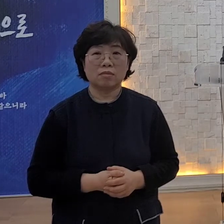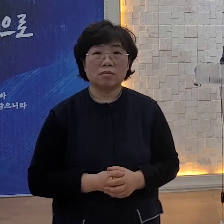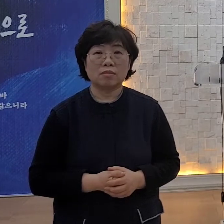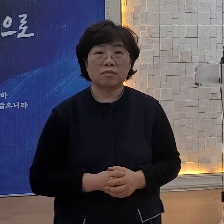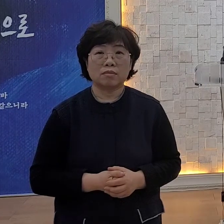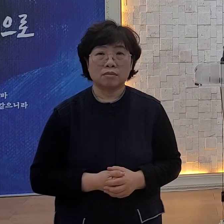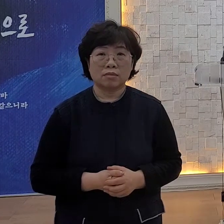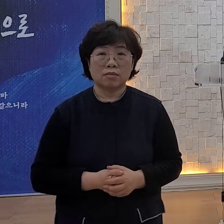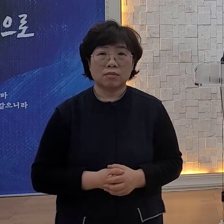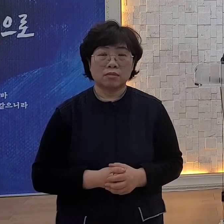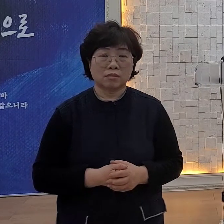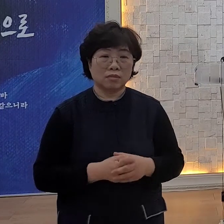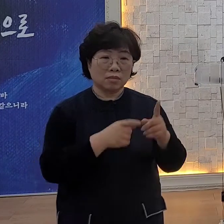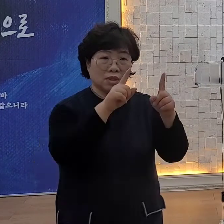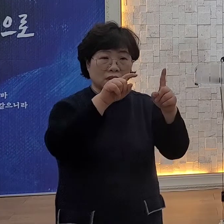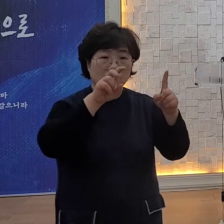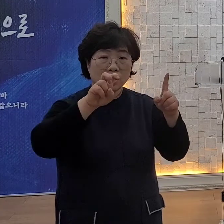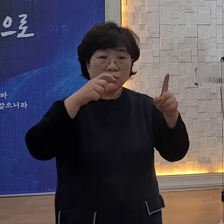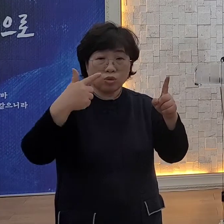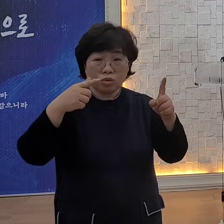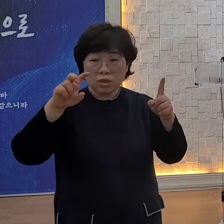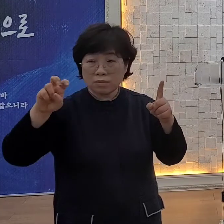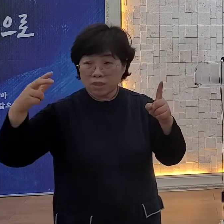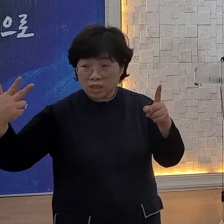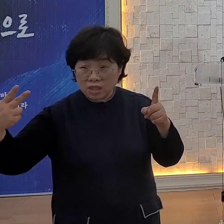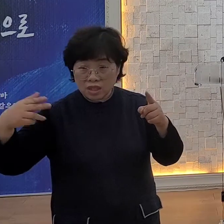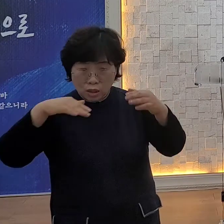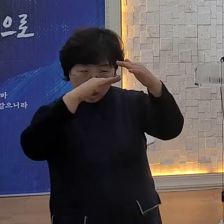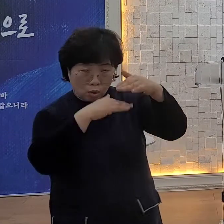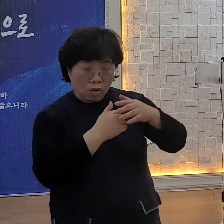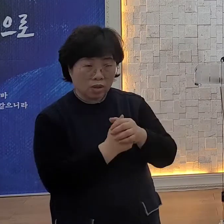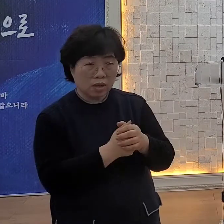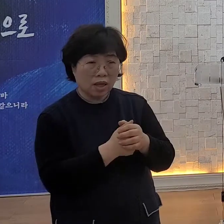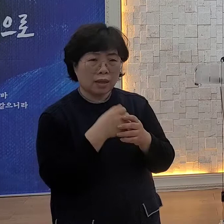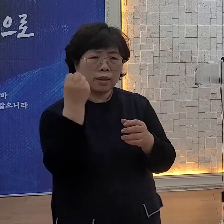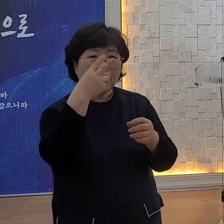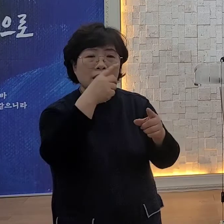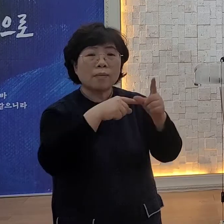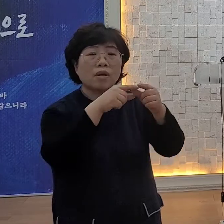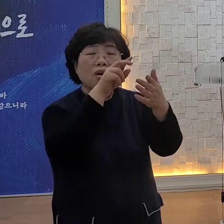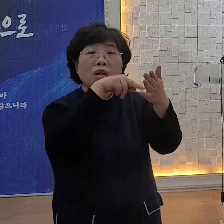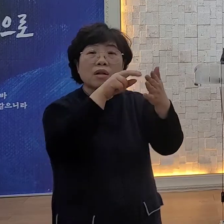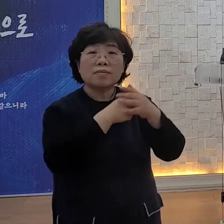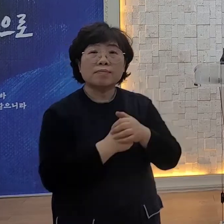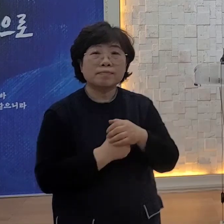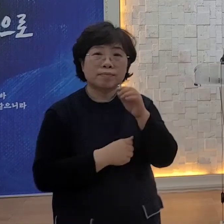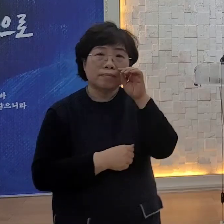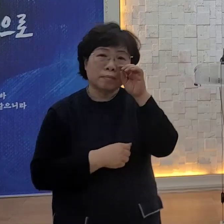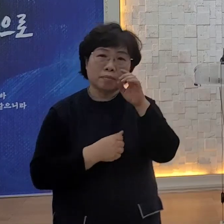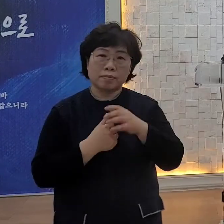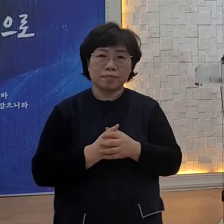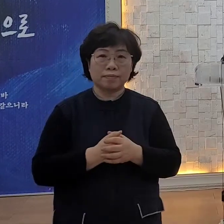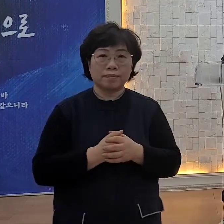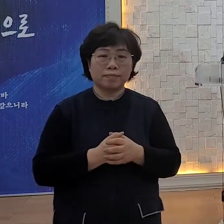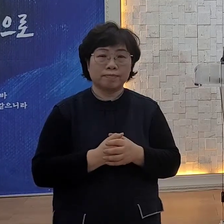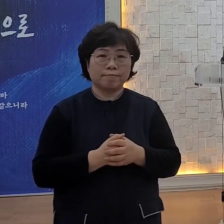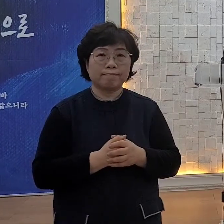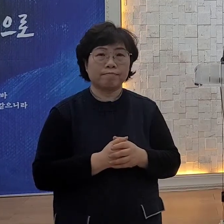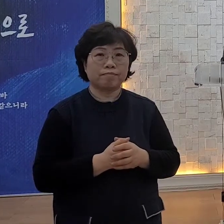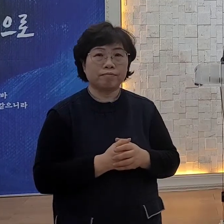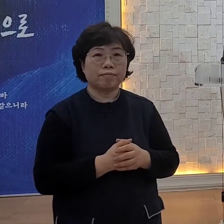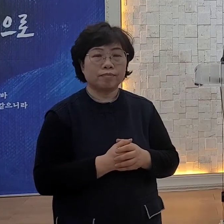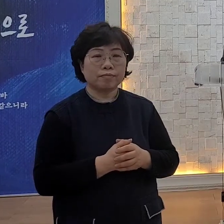27절 아까 우리 읽었잖아요. 이게 지금 영리의 결과예요. 한 번만 더 다시 읽어봅시다. 제가 이 말씀을 조금 설명드리려고